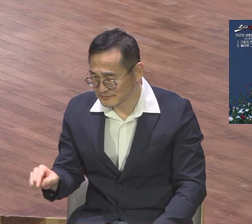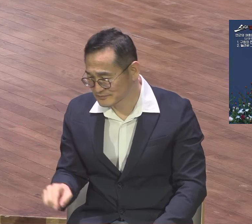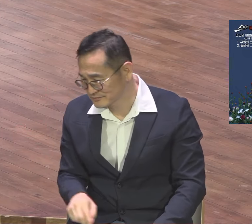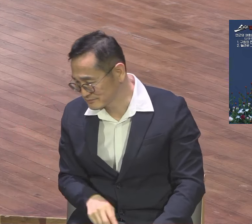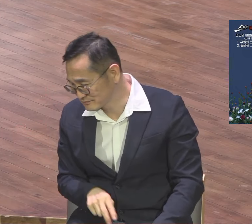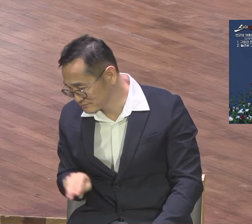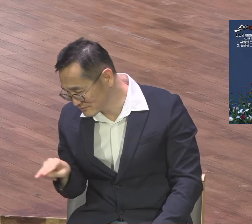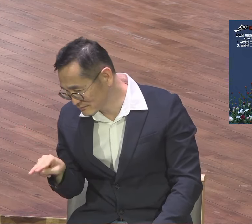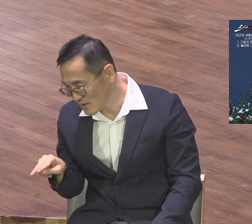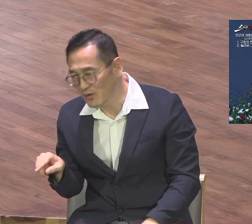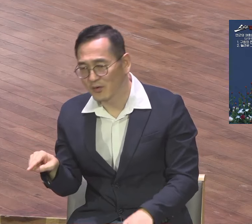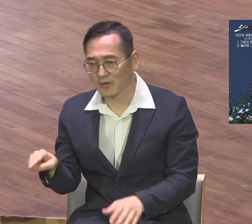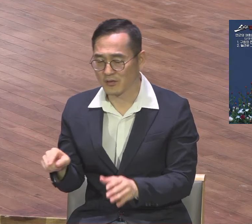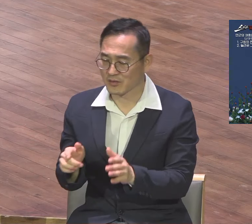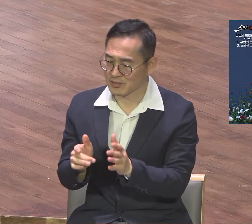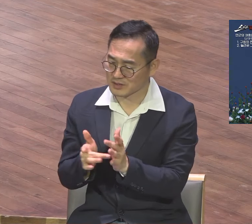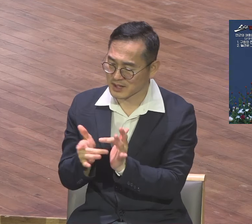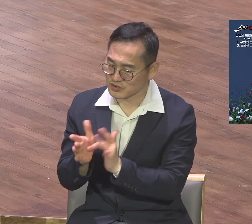말씀이,